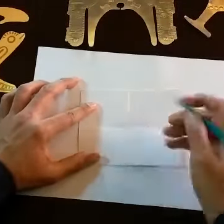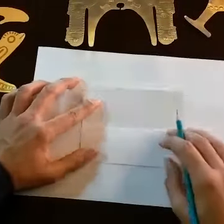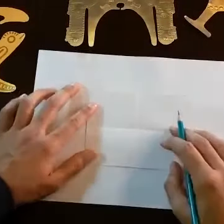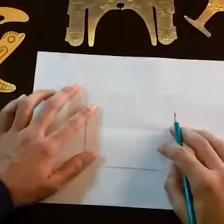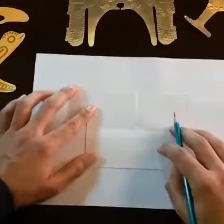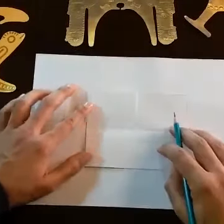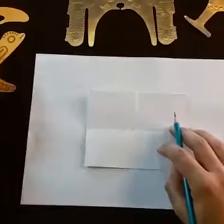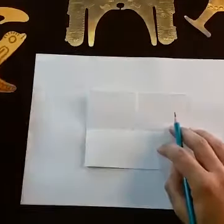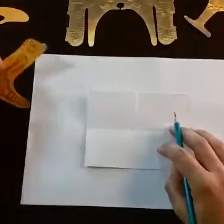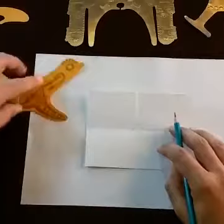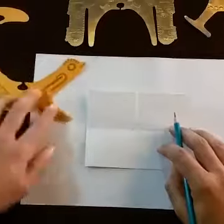en la mitad.